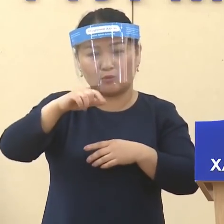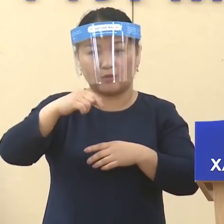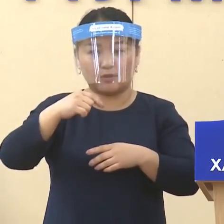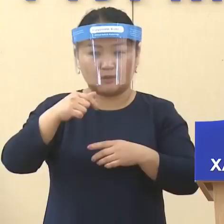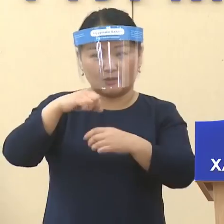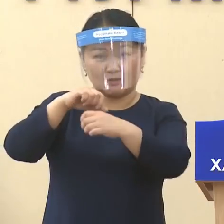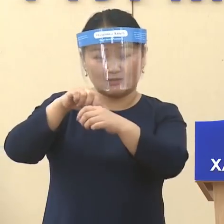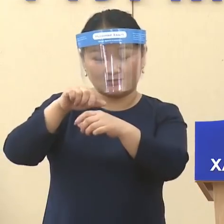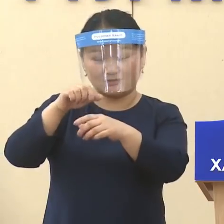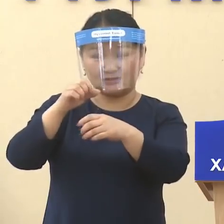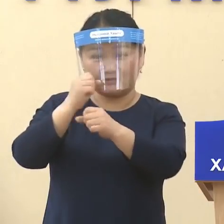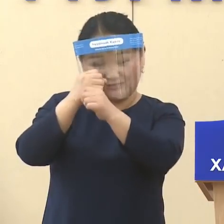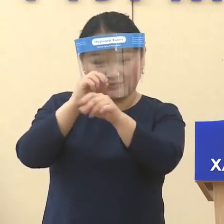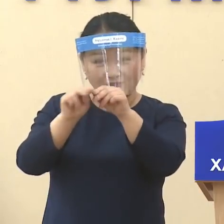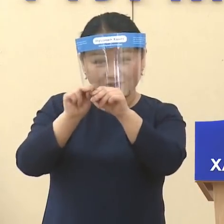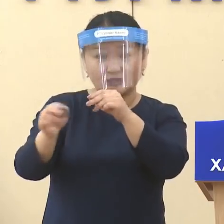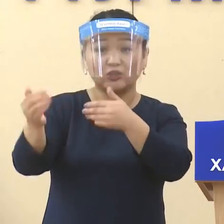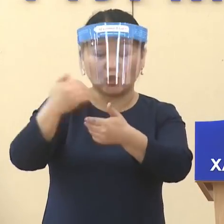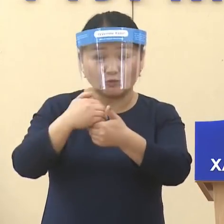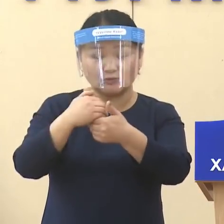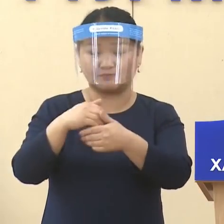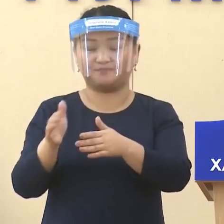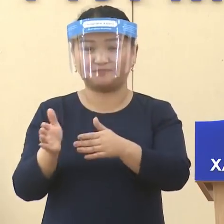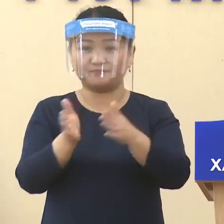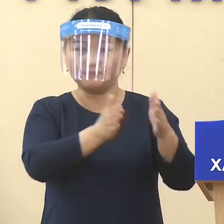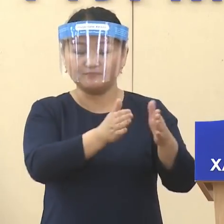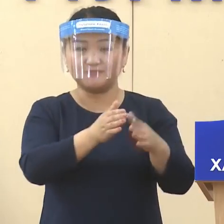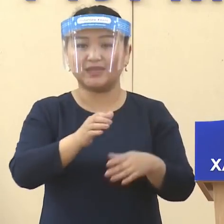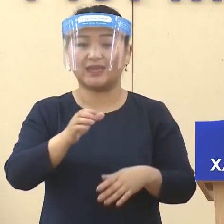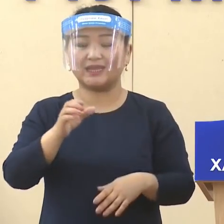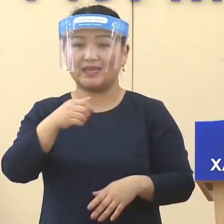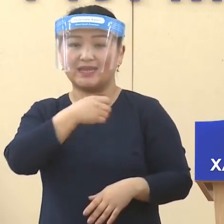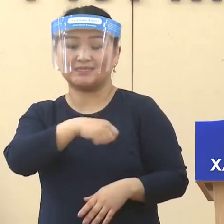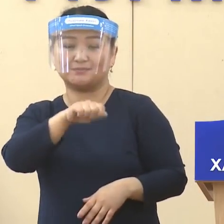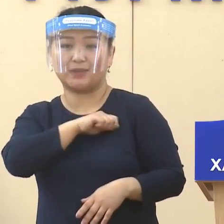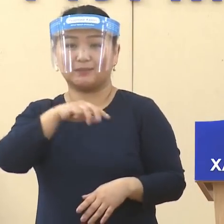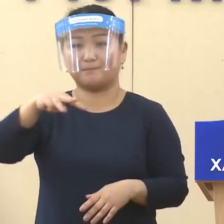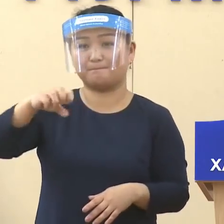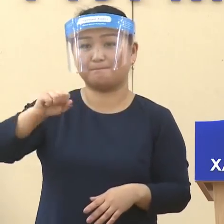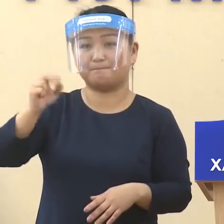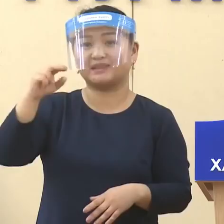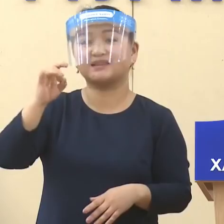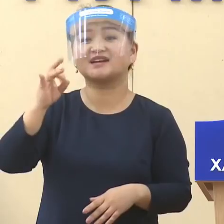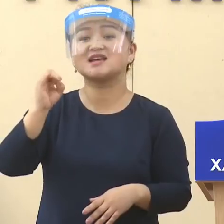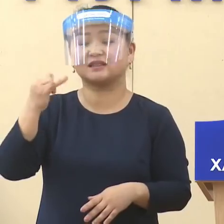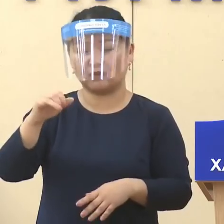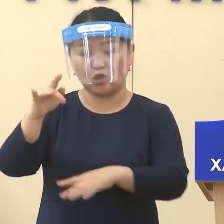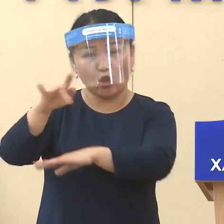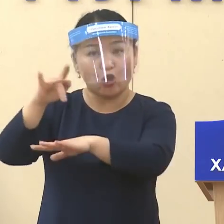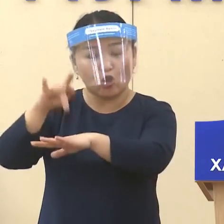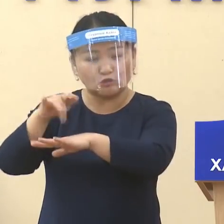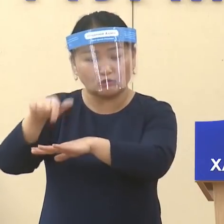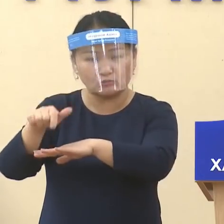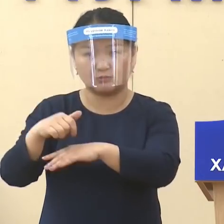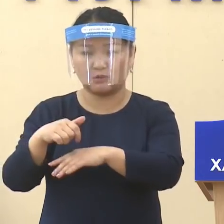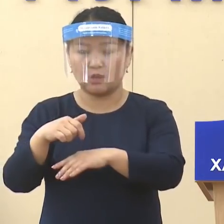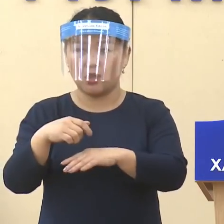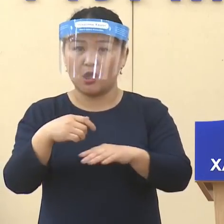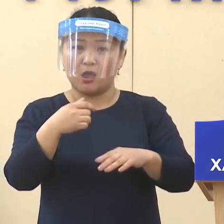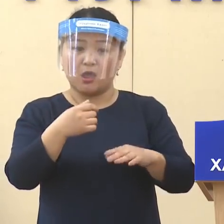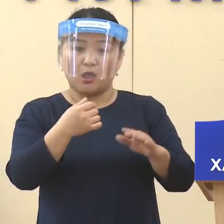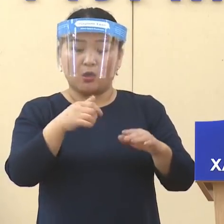нь сая Испани хотод хийсэн, Испани Мадрид хотод хийсэн шинжилгээгээр нийт 276 мянган хүнээс зөвхөн 6000 гаруй